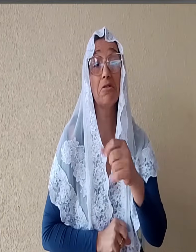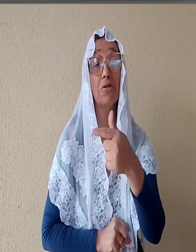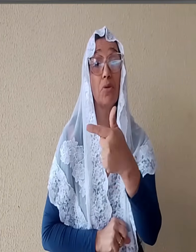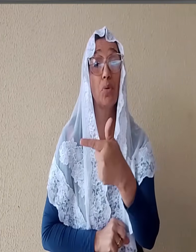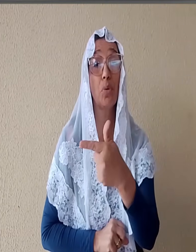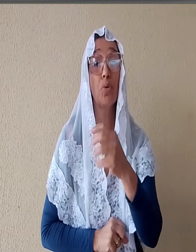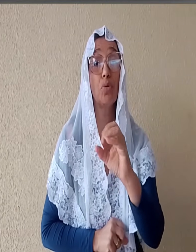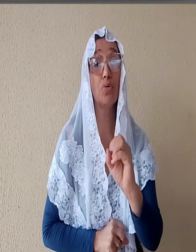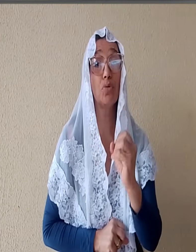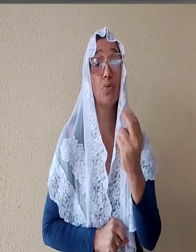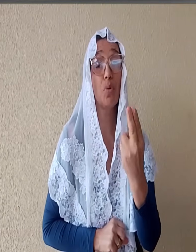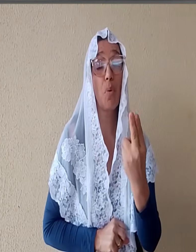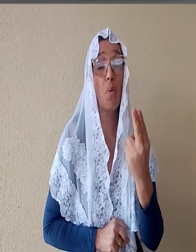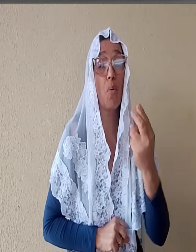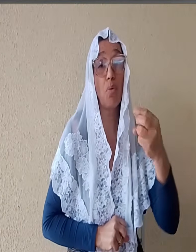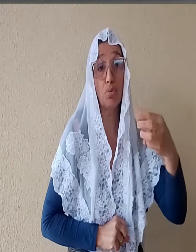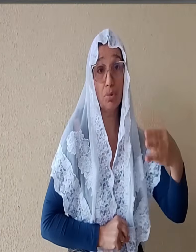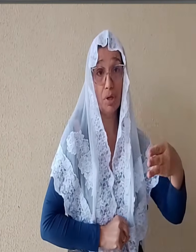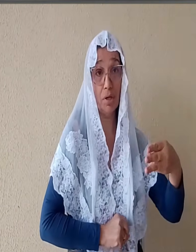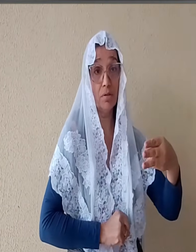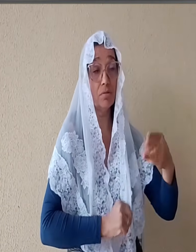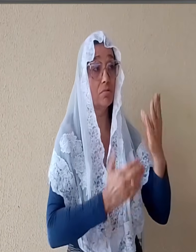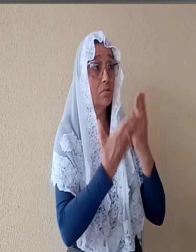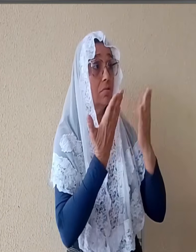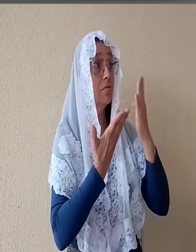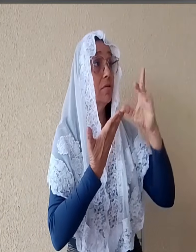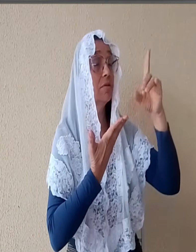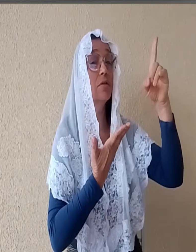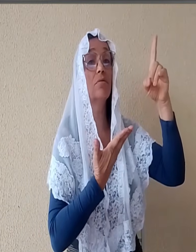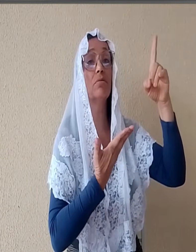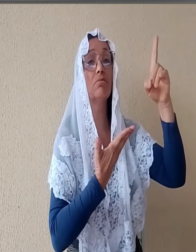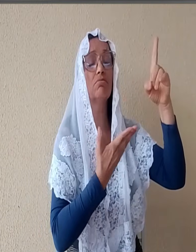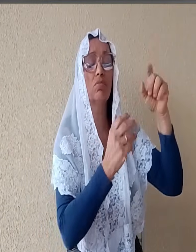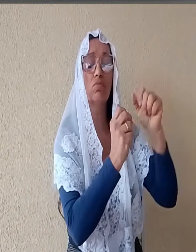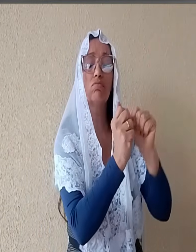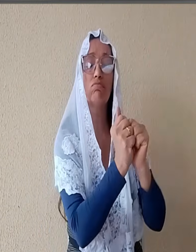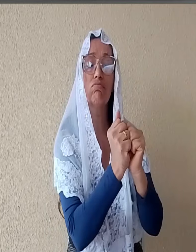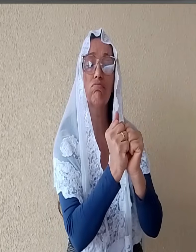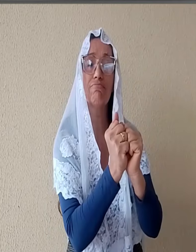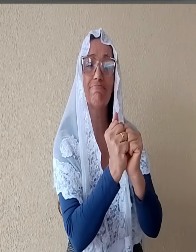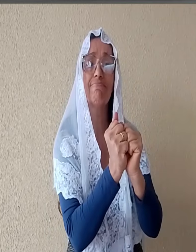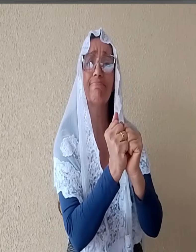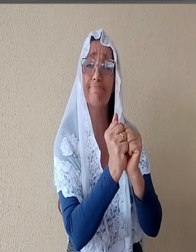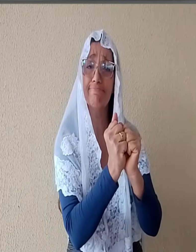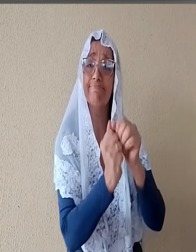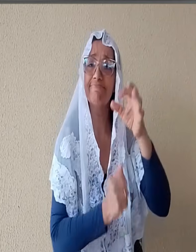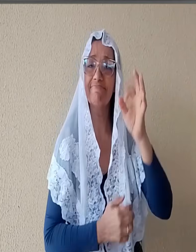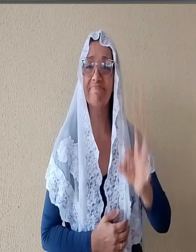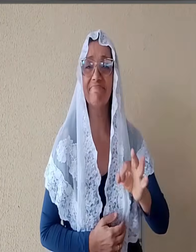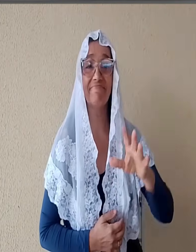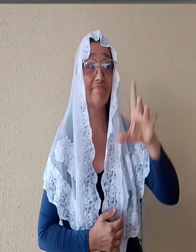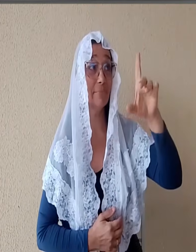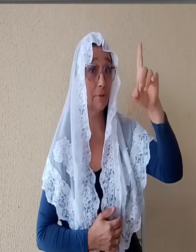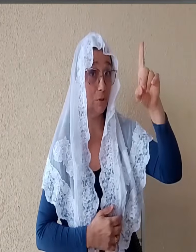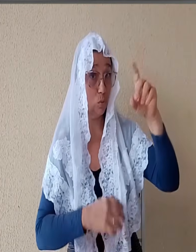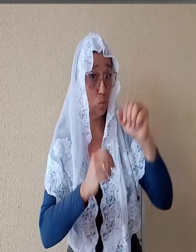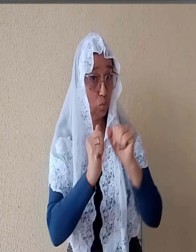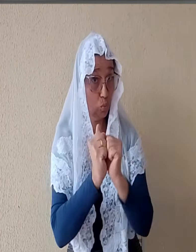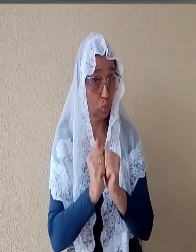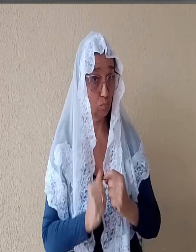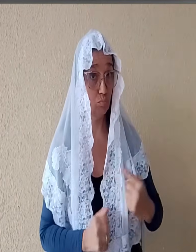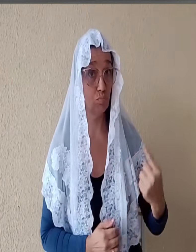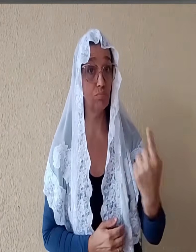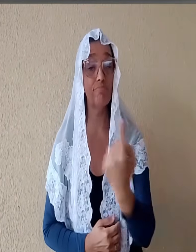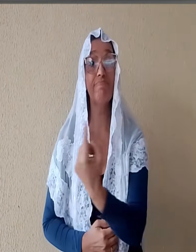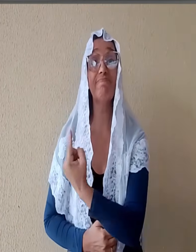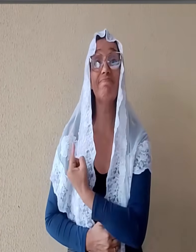irmão. Deus está conosco. Vamos servir da armadura que Paulo falou. Não é? Paulo, dentro da